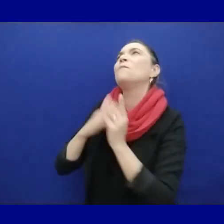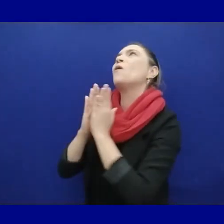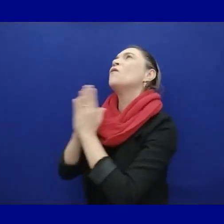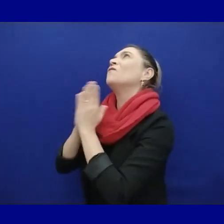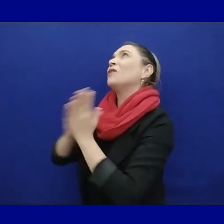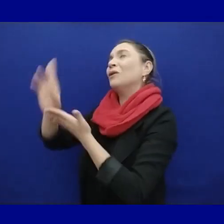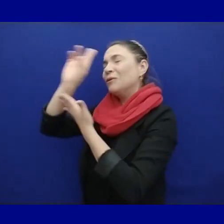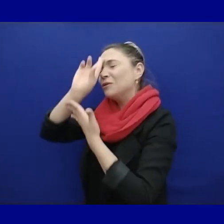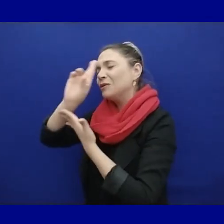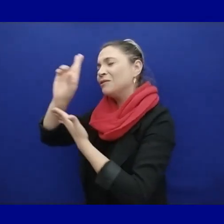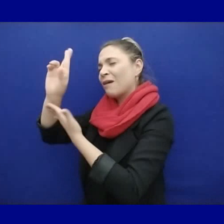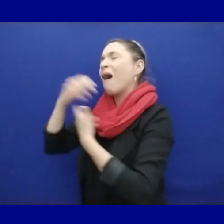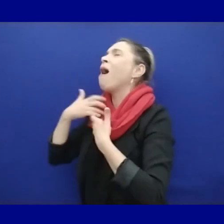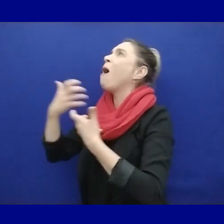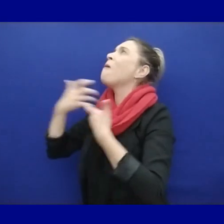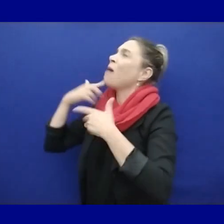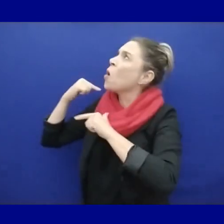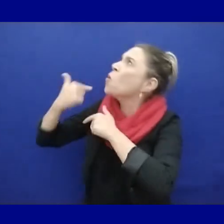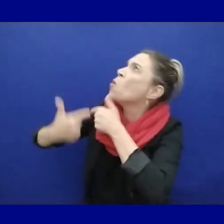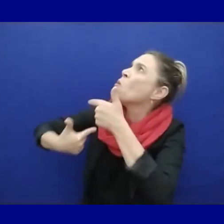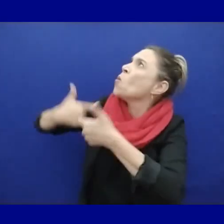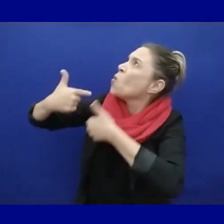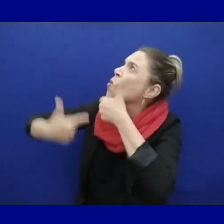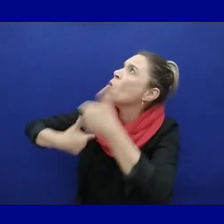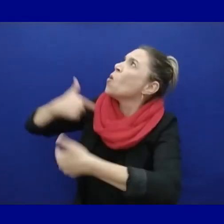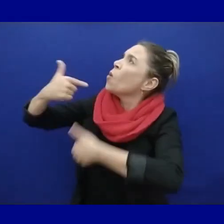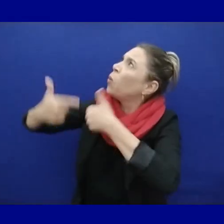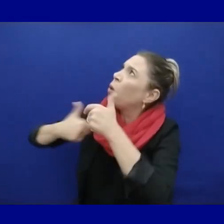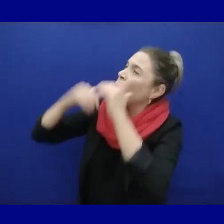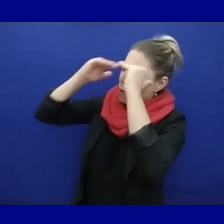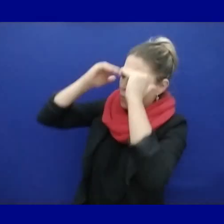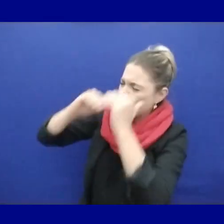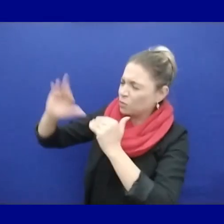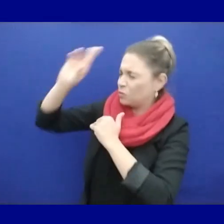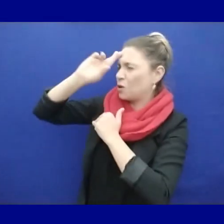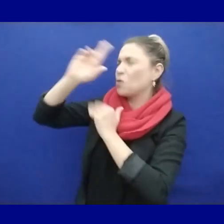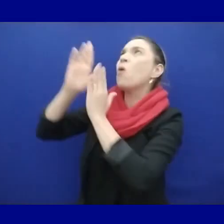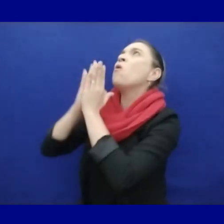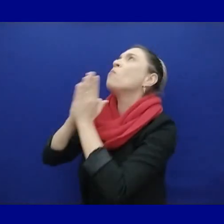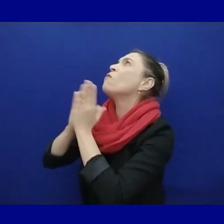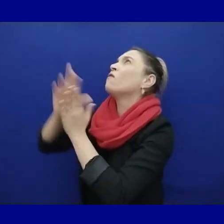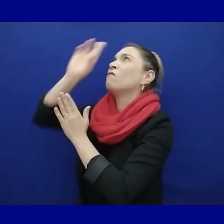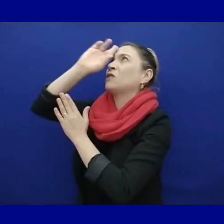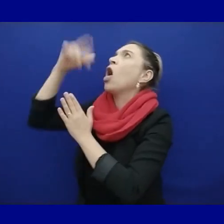me permita lutar, só ao seu lado